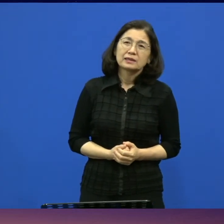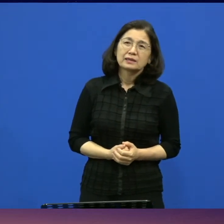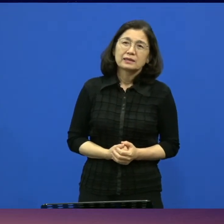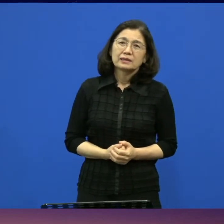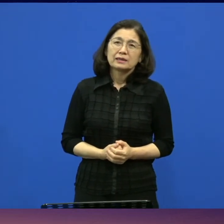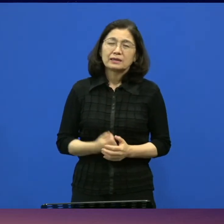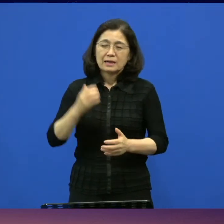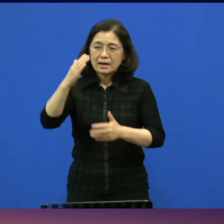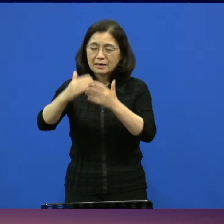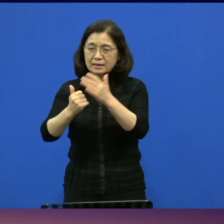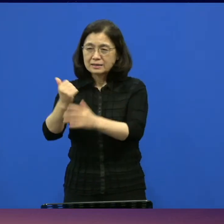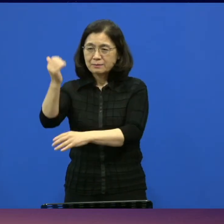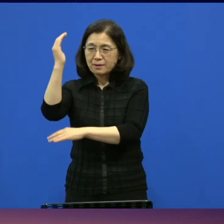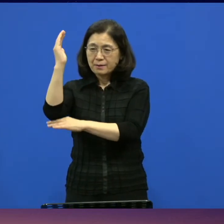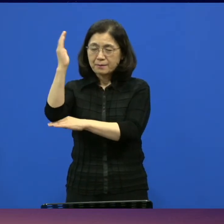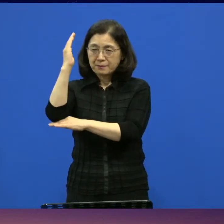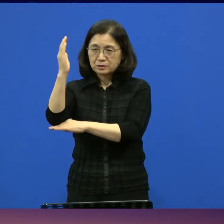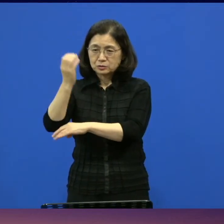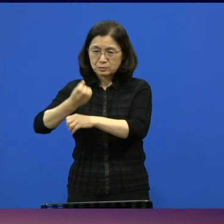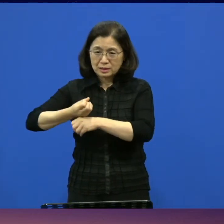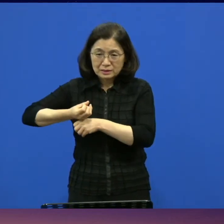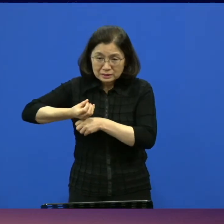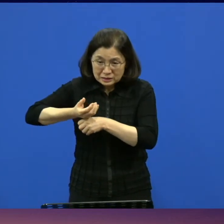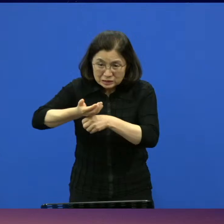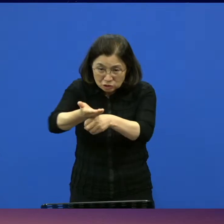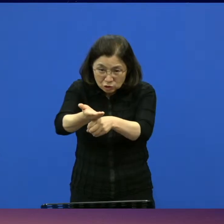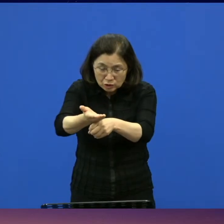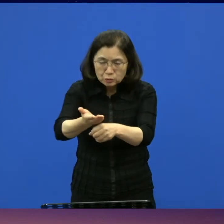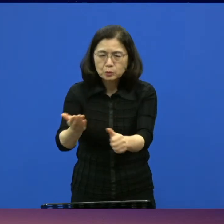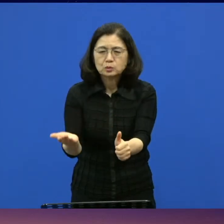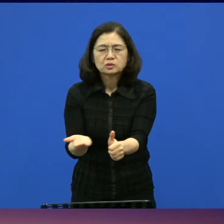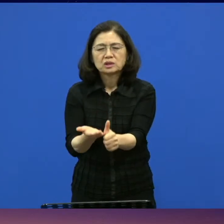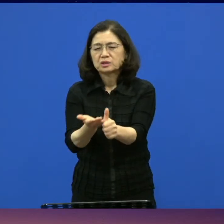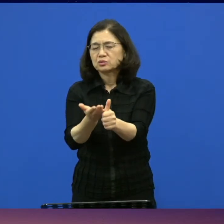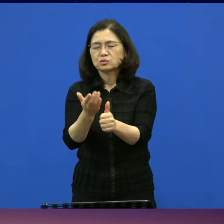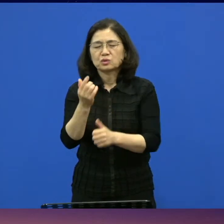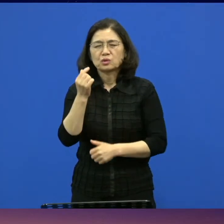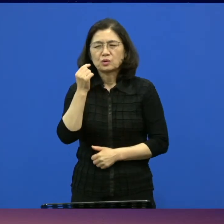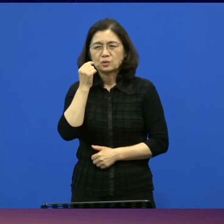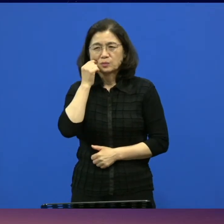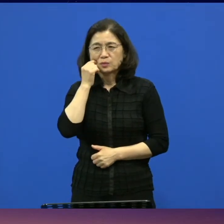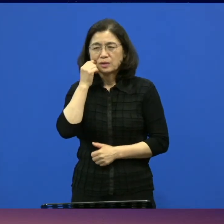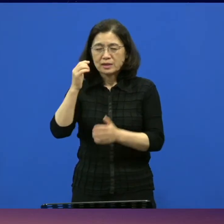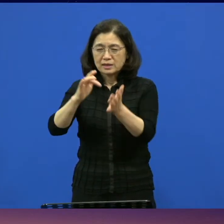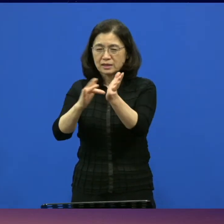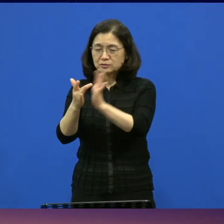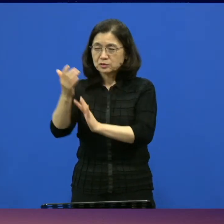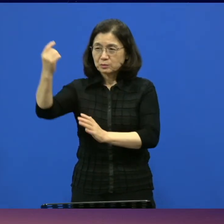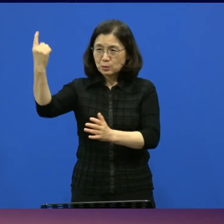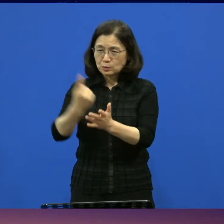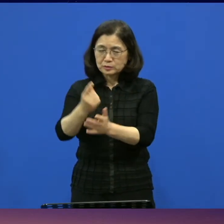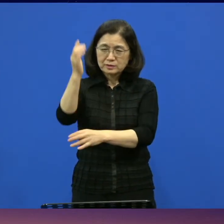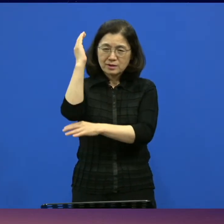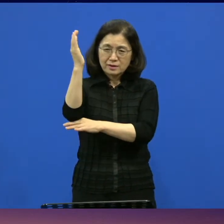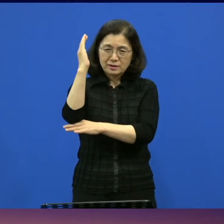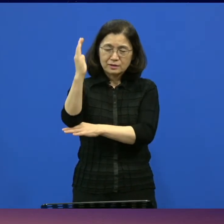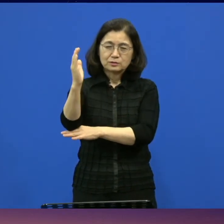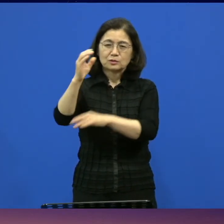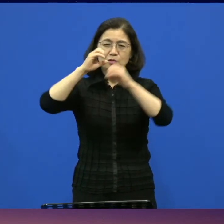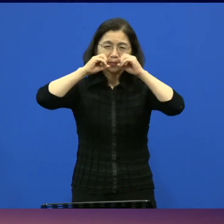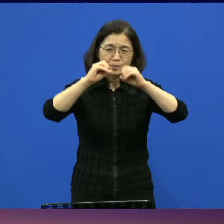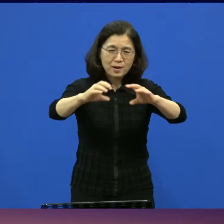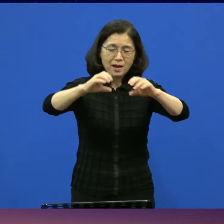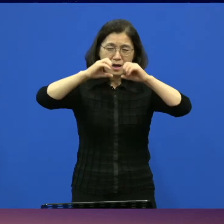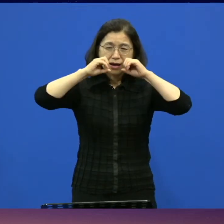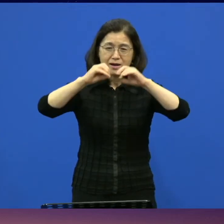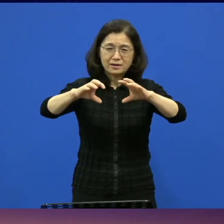말씀이 들어가서 순이 나고 자랄 수가 없는 땅이에요, 여러분. 그러니까 배척한 거죠. 예수님이 오셔서 말씀을 전하는데 튕겨